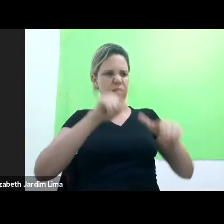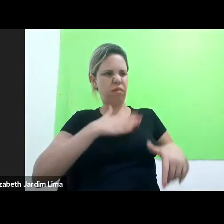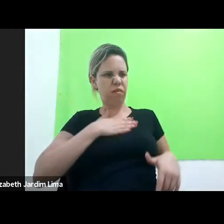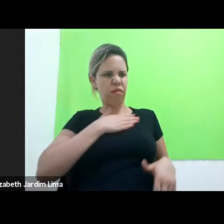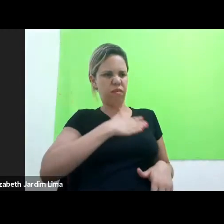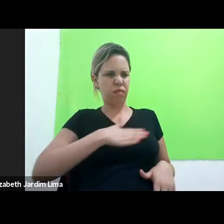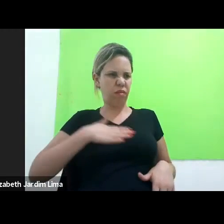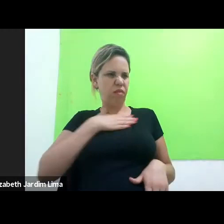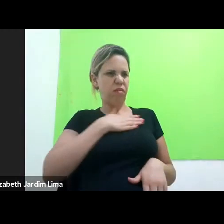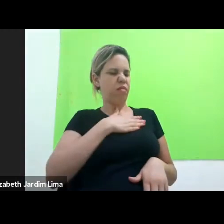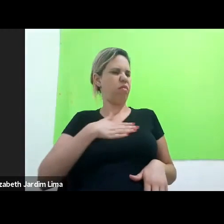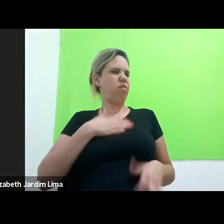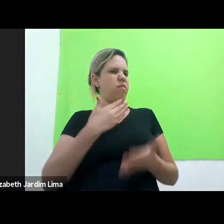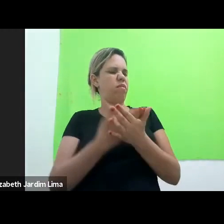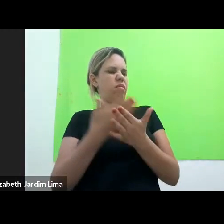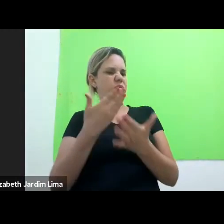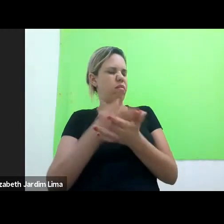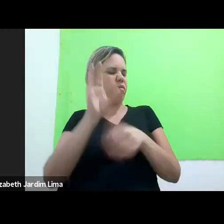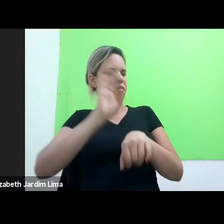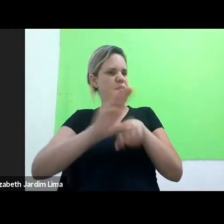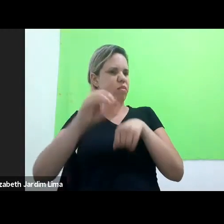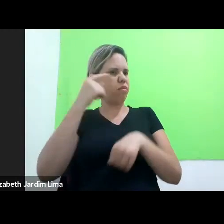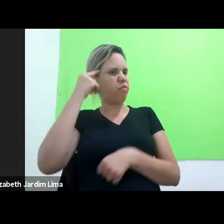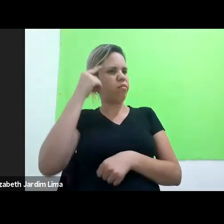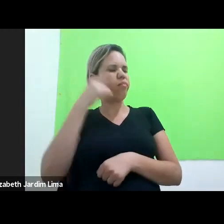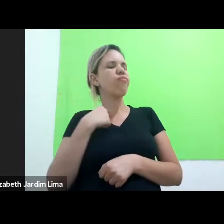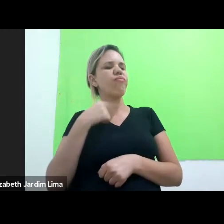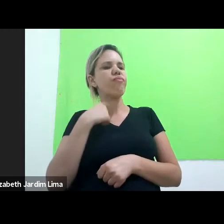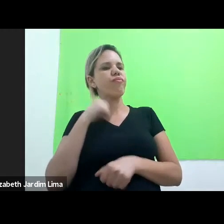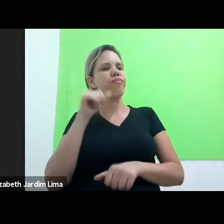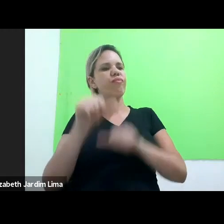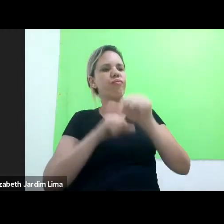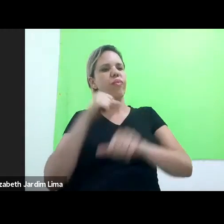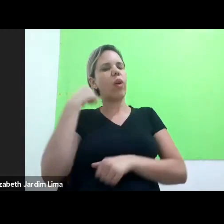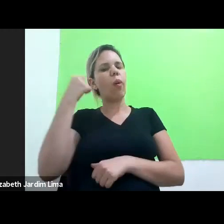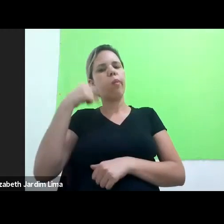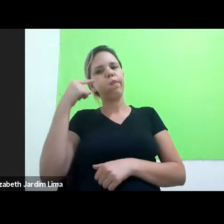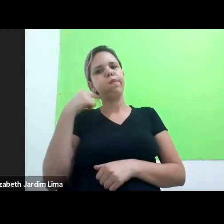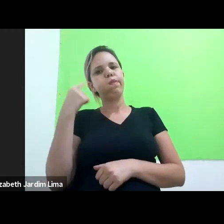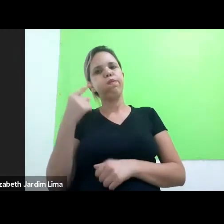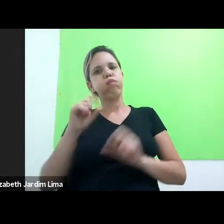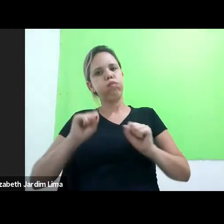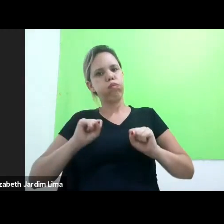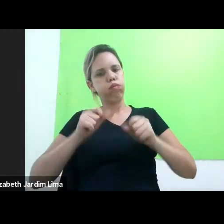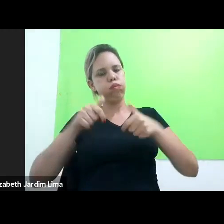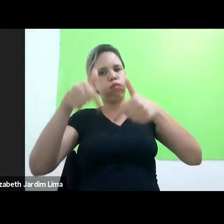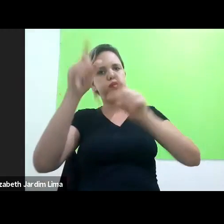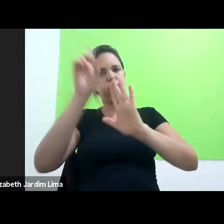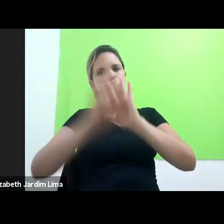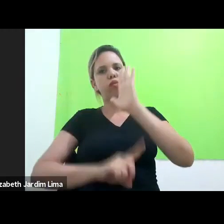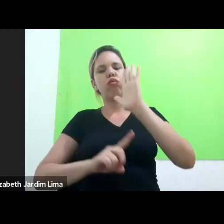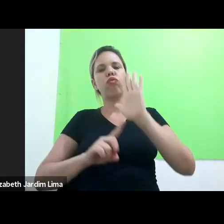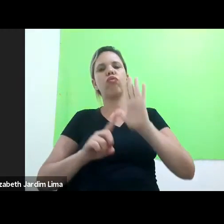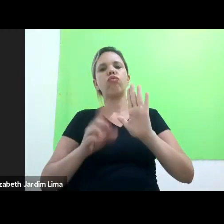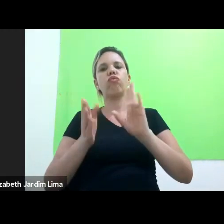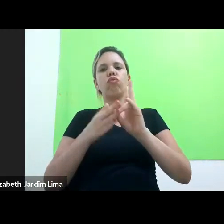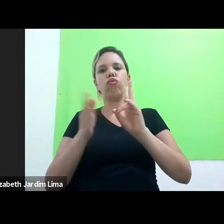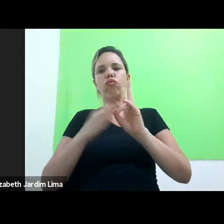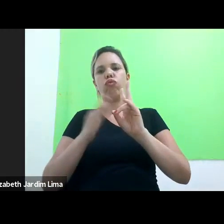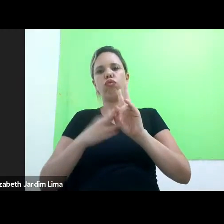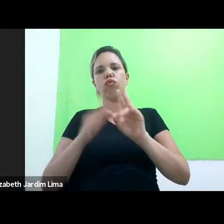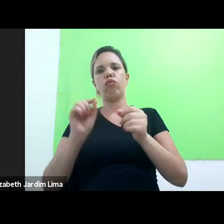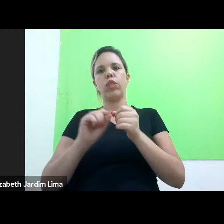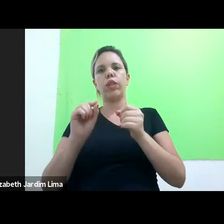se realmente eu consegui realizar o meu sonho de me tornar uma advogada, defensora dos direitos indígenas, porque o que me